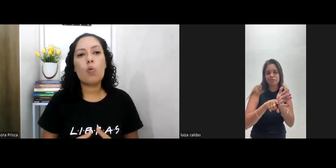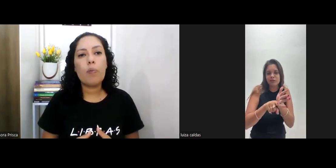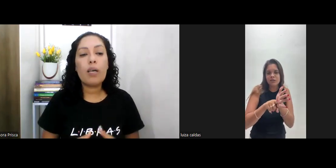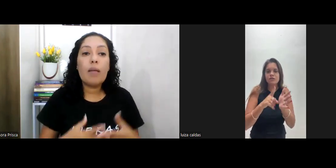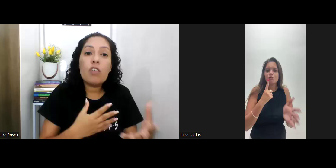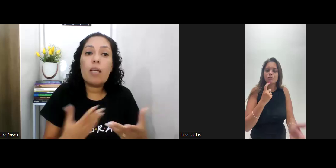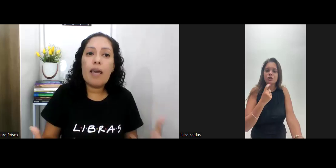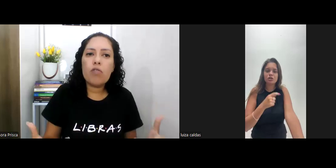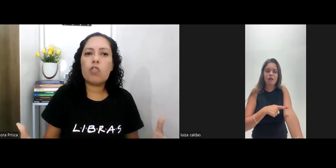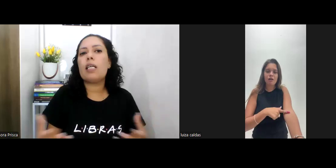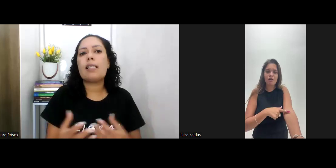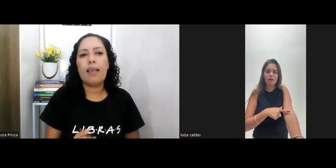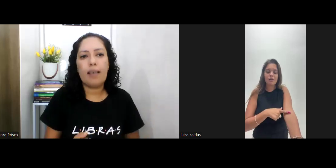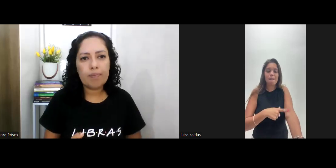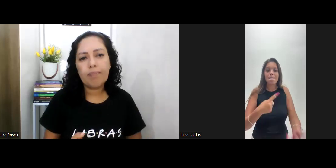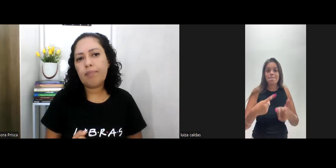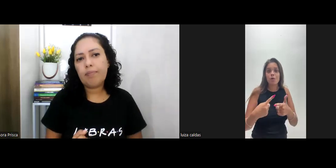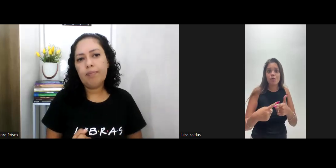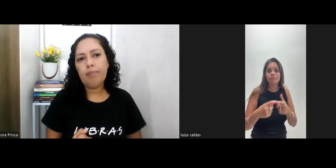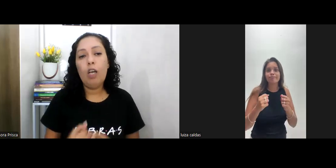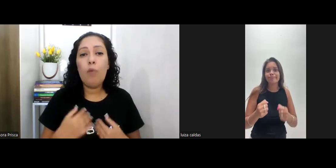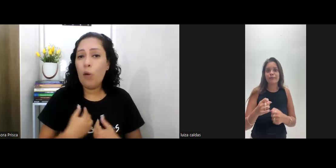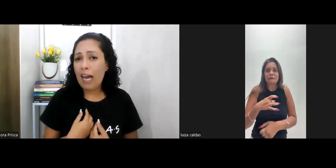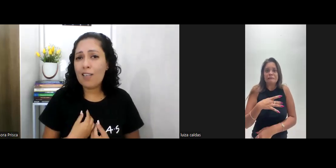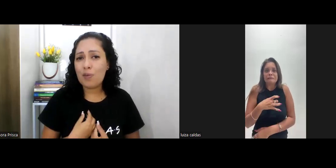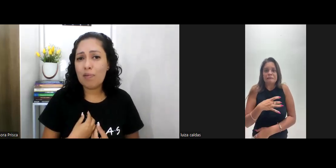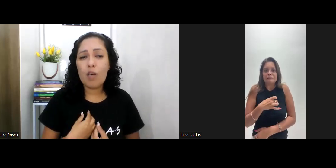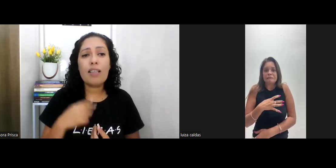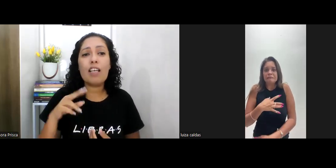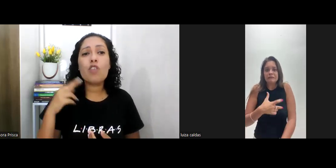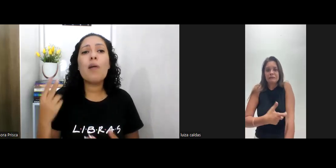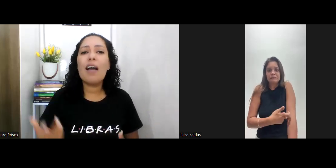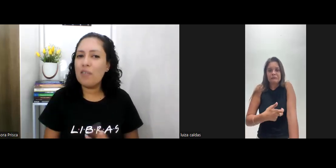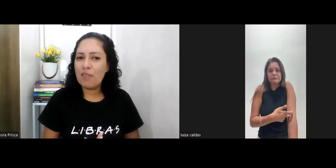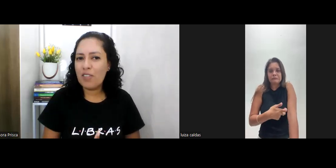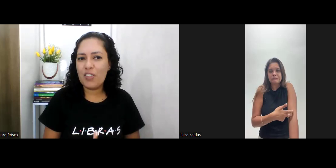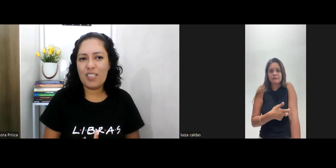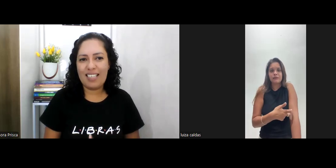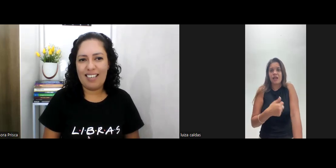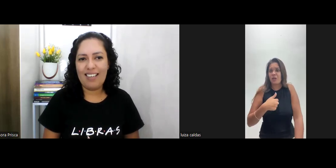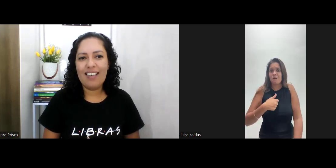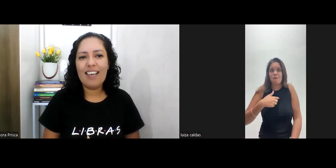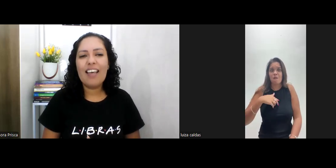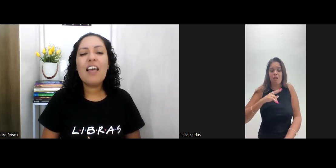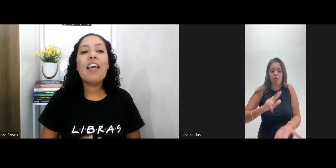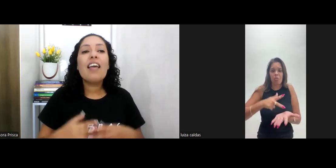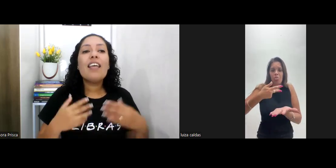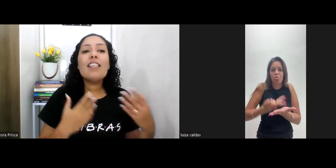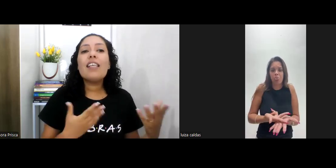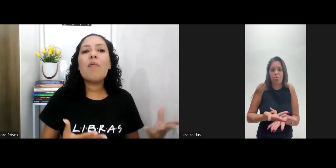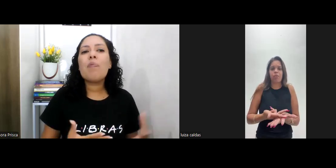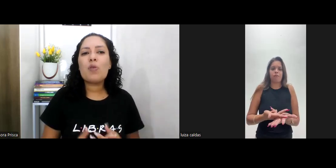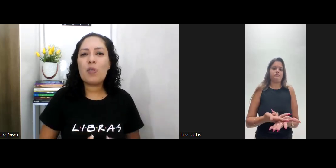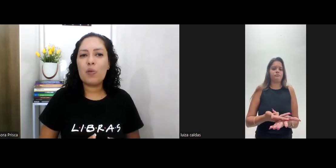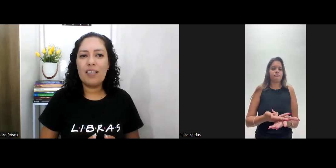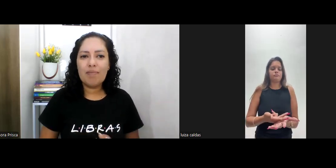da pessoa, porque ela pode ter medo de tirar sangue. É o meu caso. Eu até desmaio quando eu tiro sangue. E